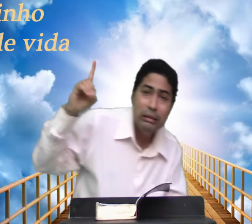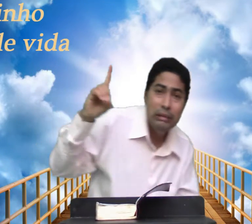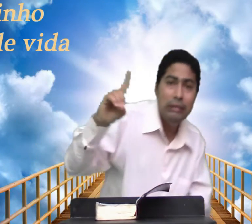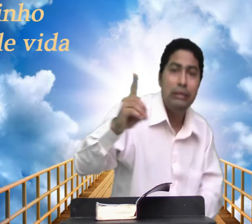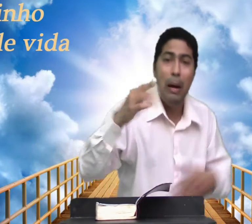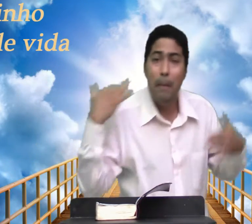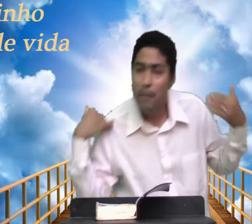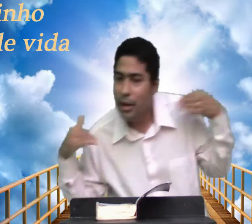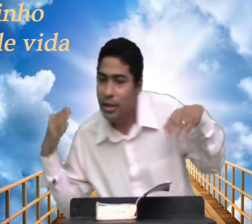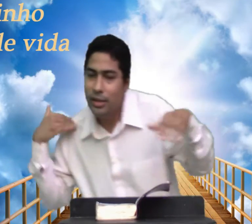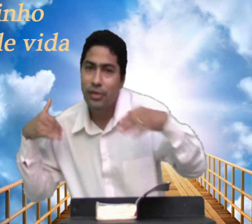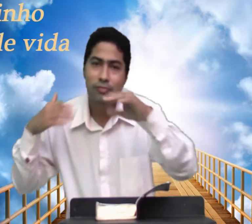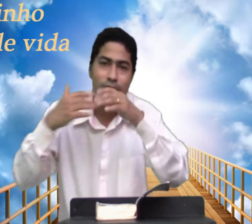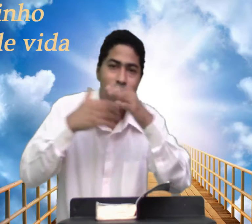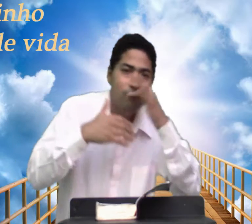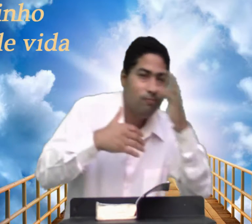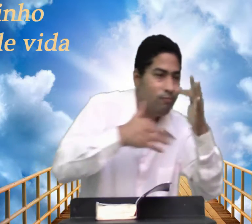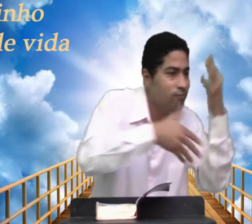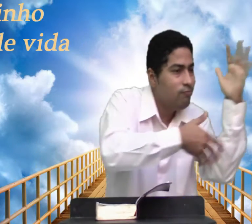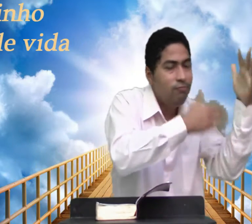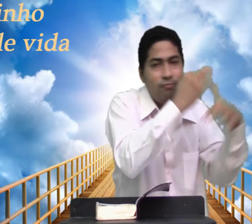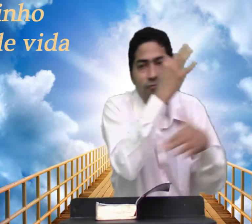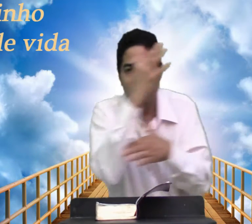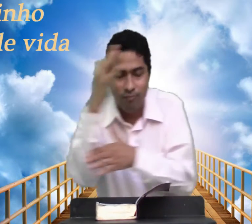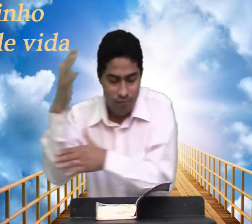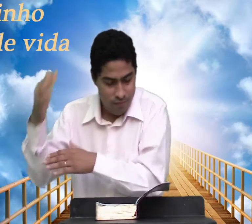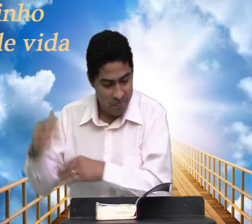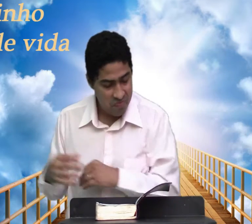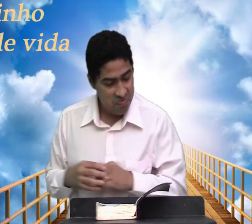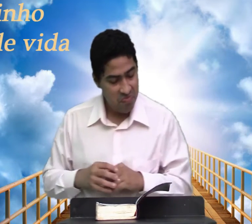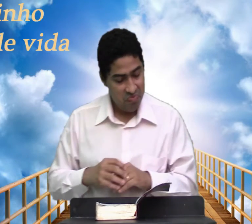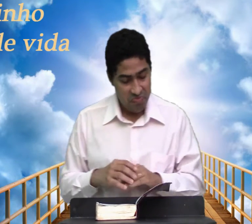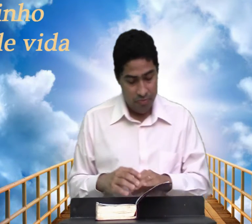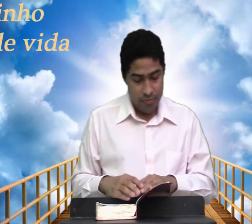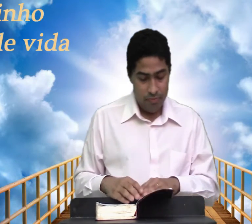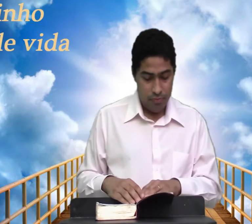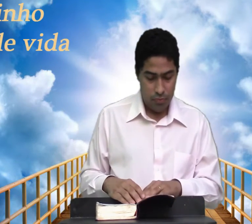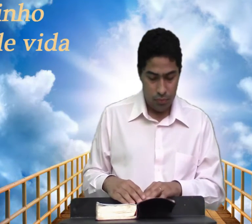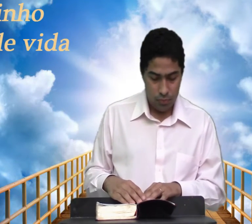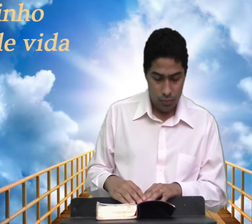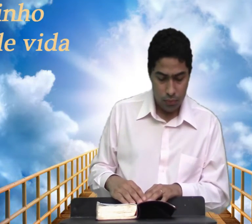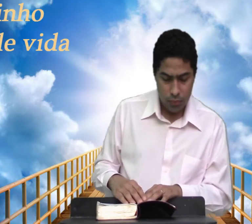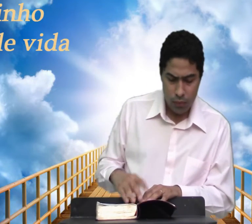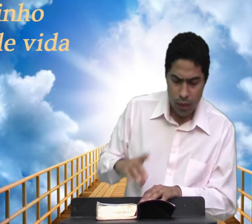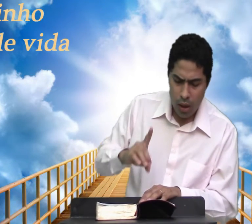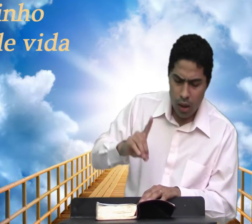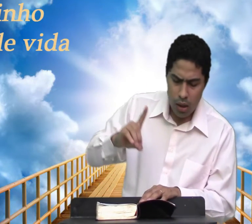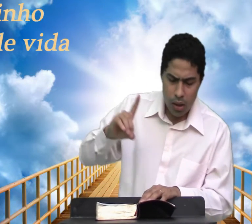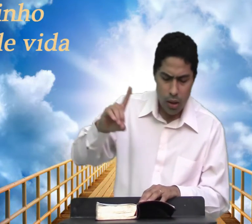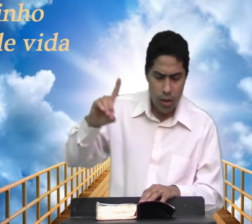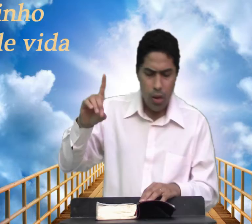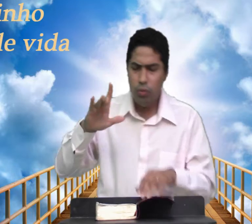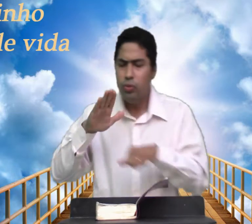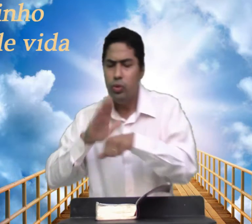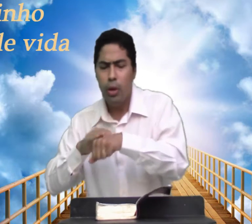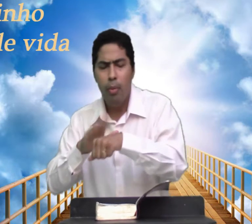jardim do Éden. E então Deus começou a chamá-los e perguntar, onde